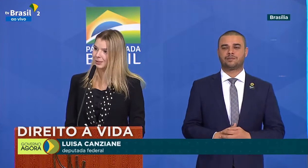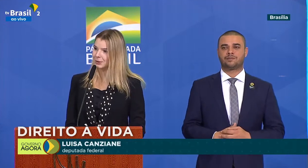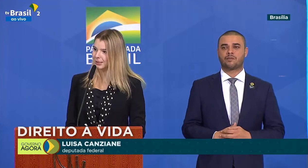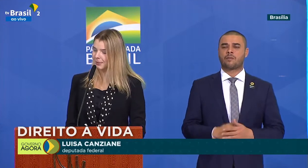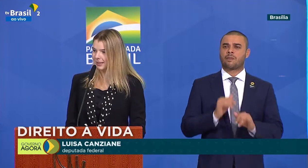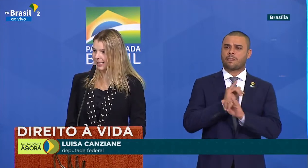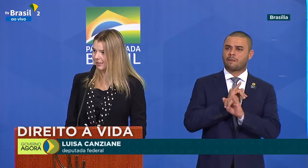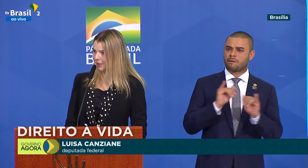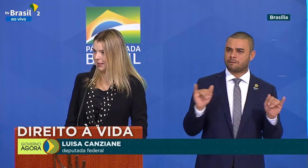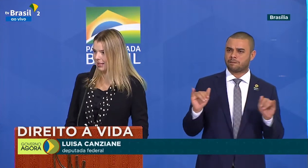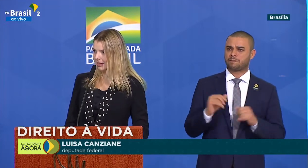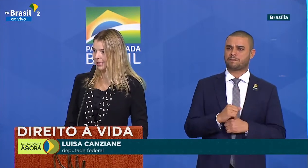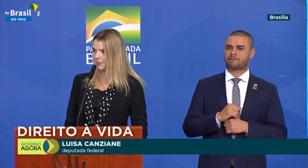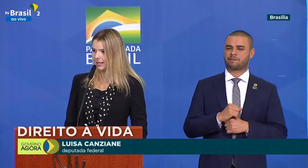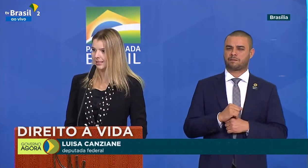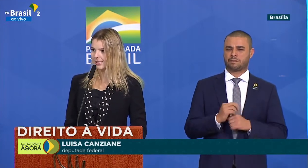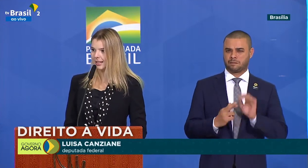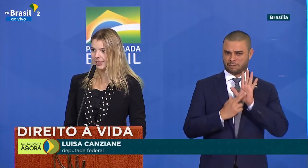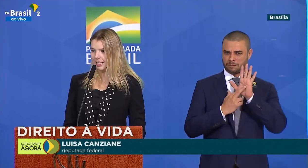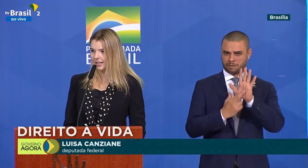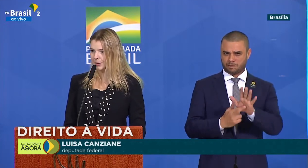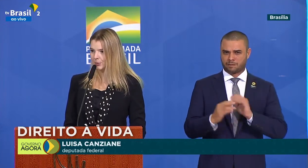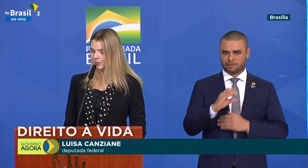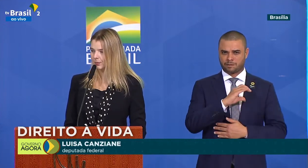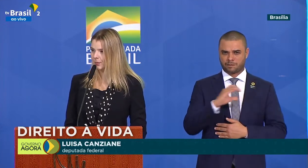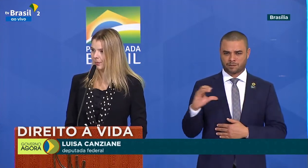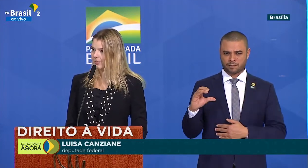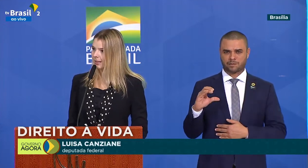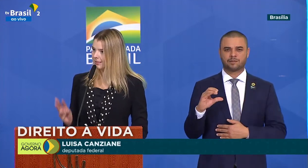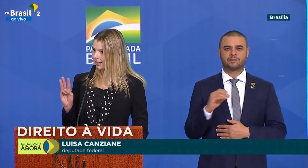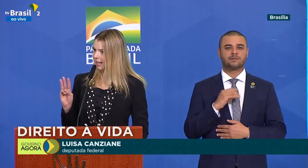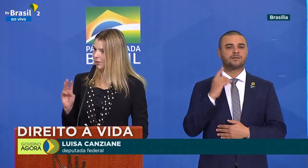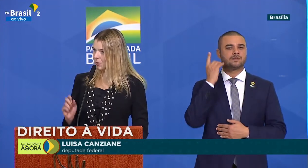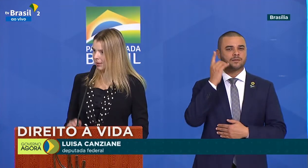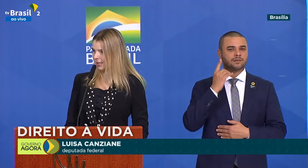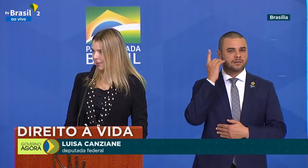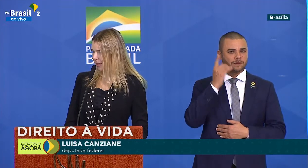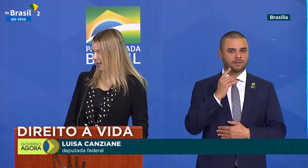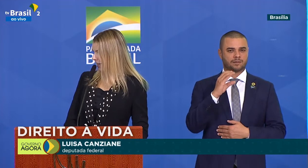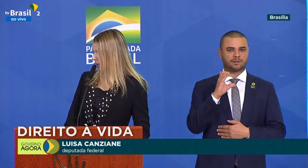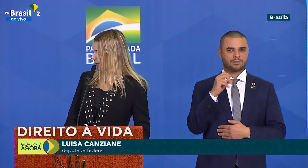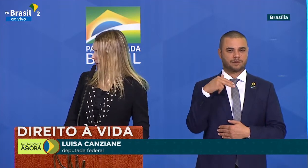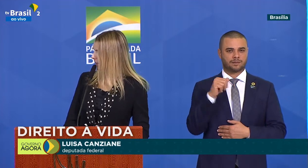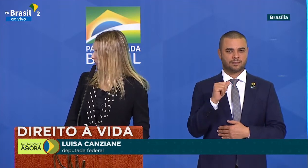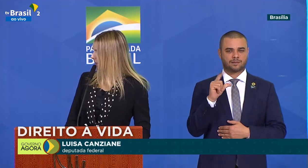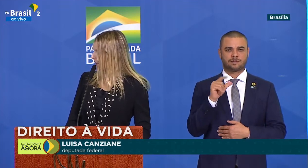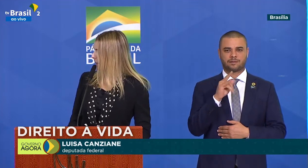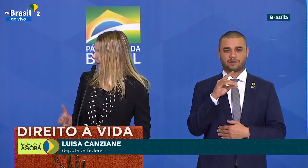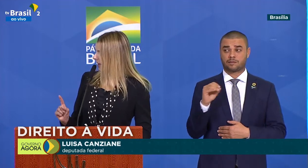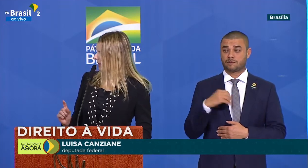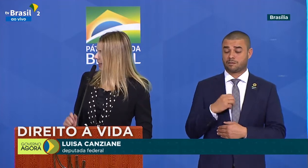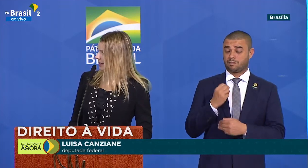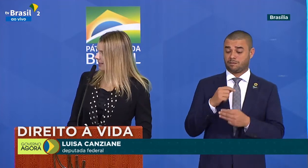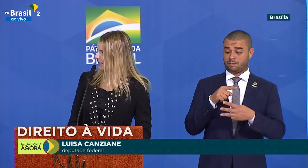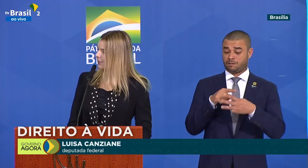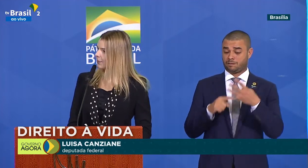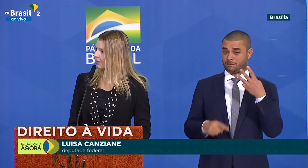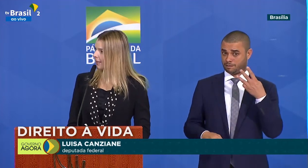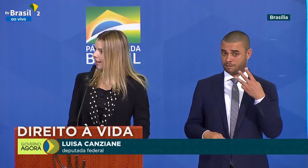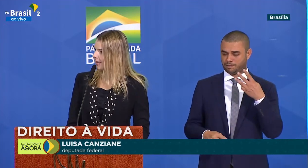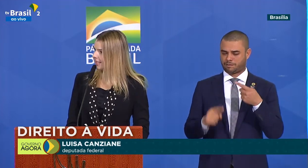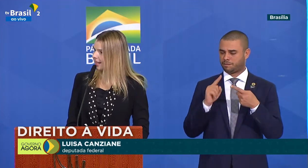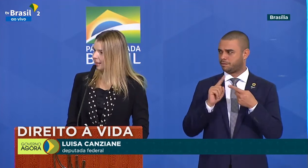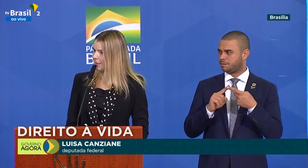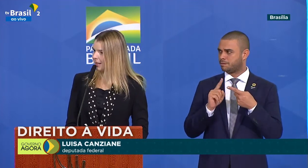nome da nossa coordenadora da bancada feminina deputada Celina Leão três coisas Presidente primeira